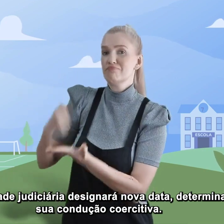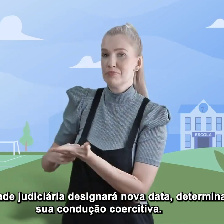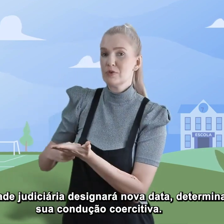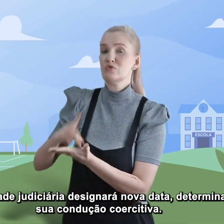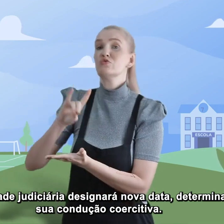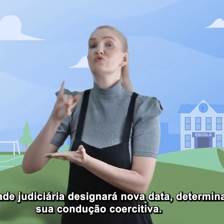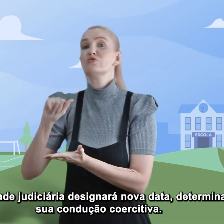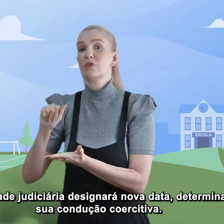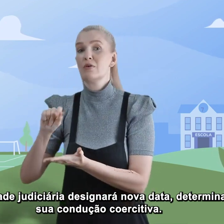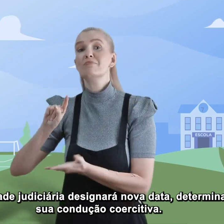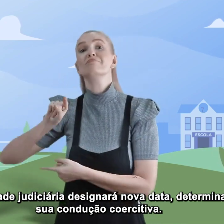coercitiva.